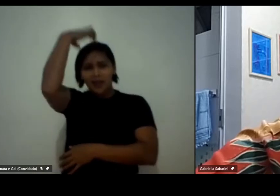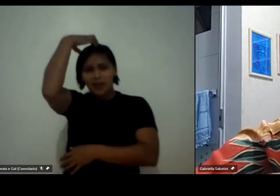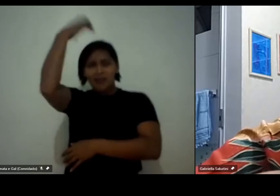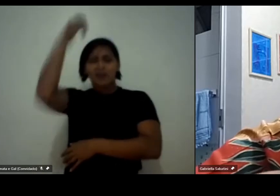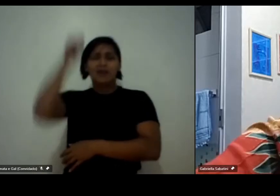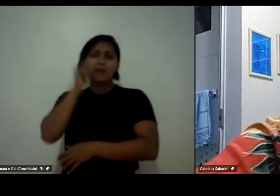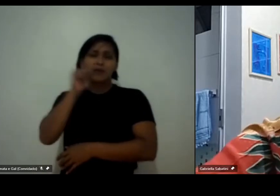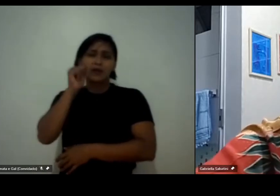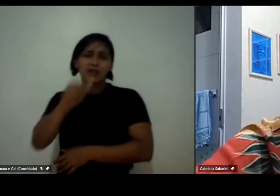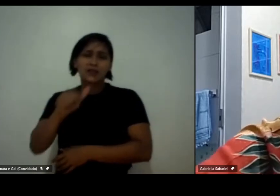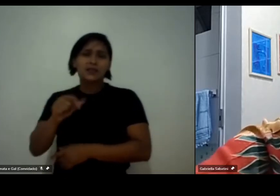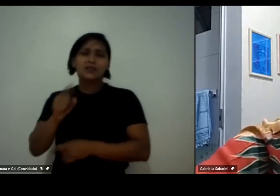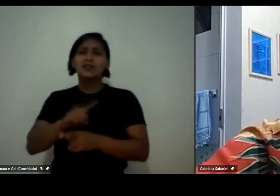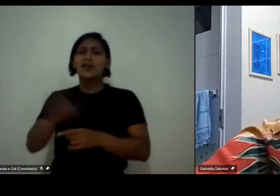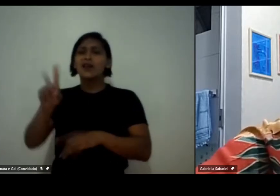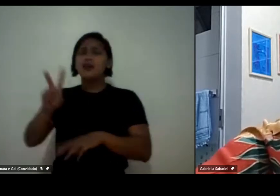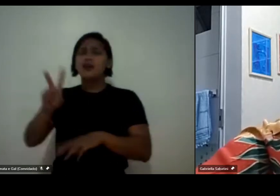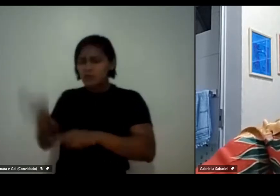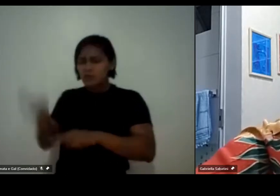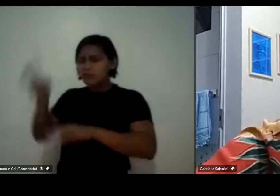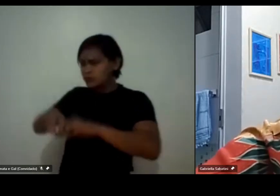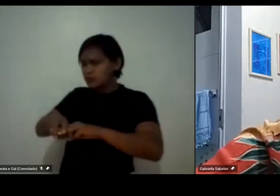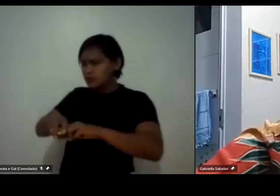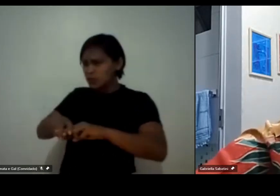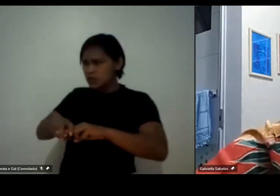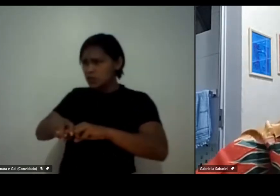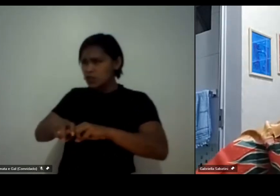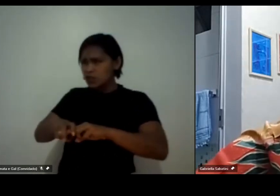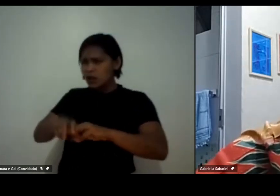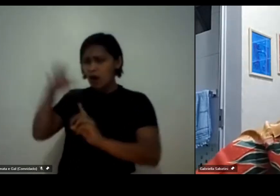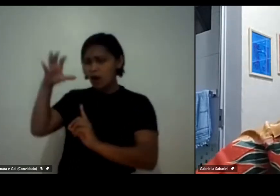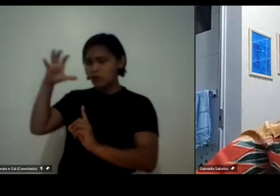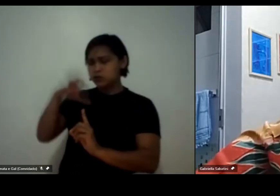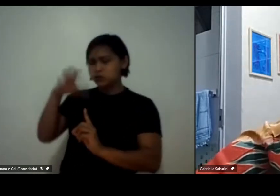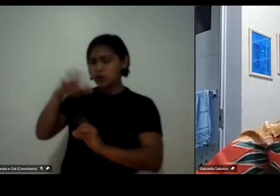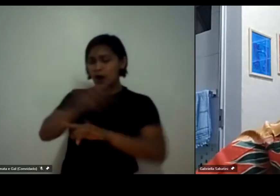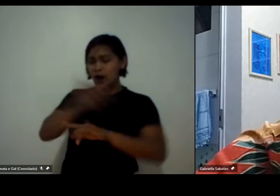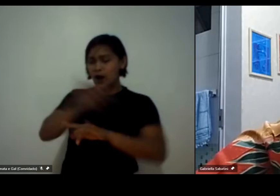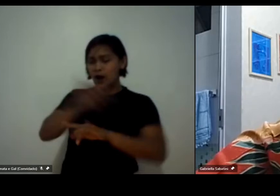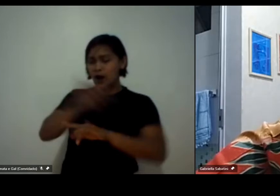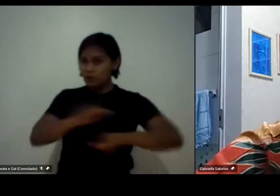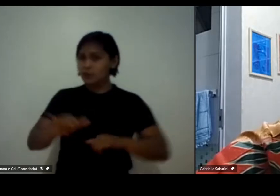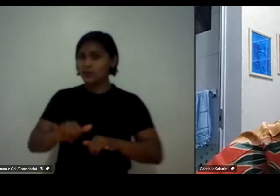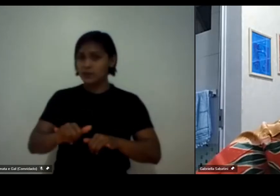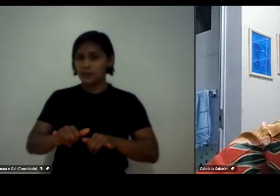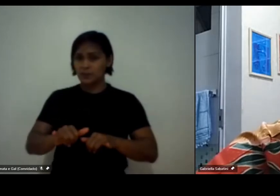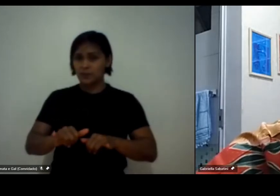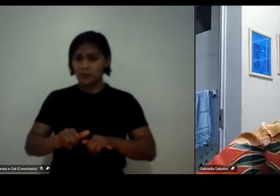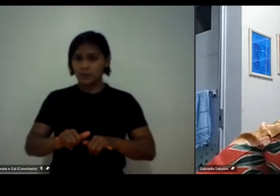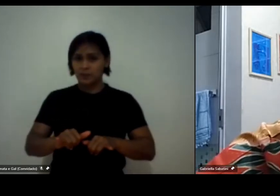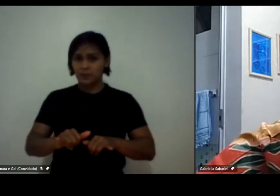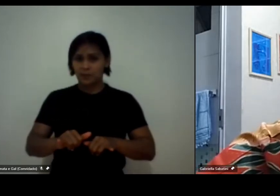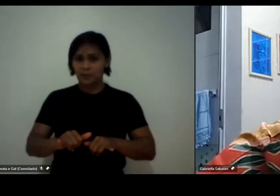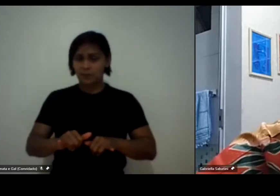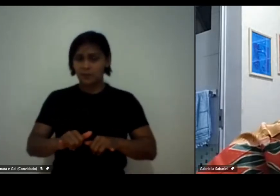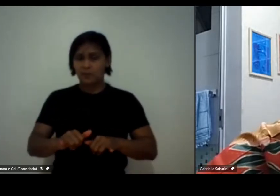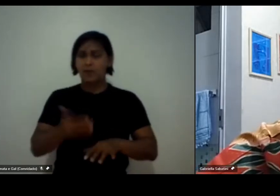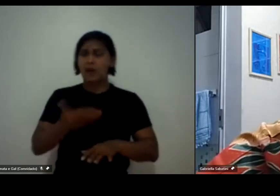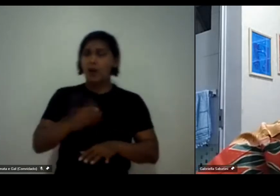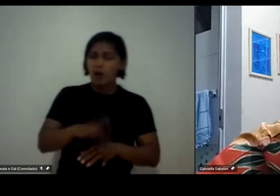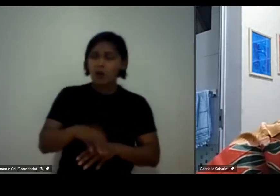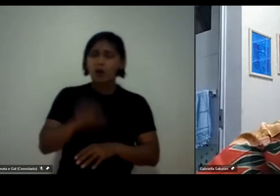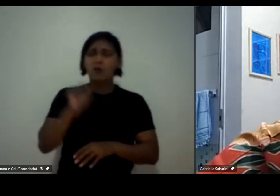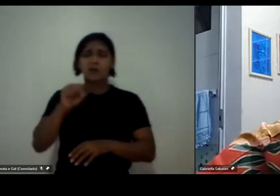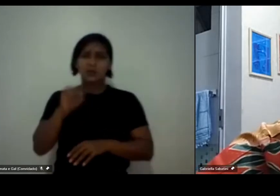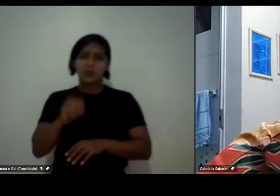agarrando aquela cadeira, caísse sobre mim a tal manipulação da informação. Talvez assim fosse